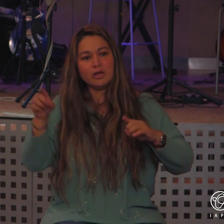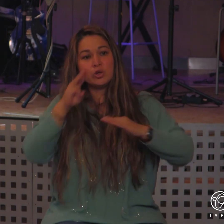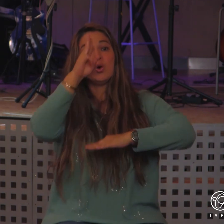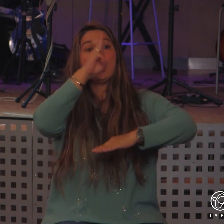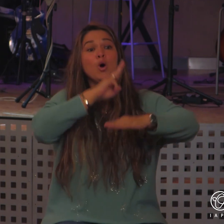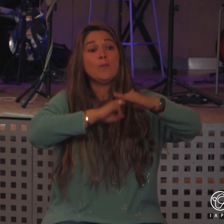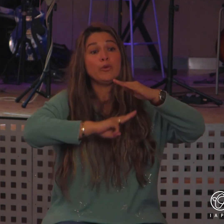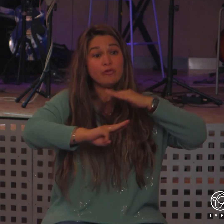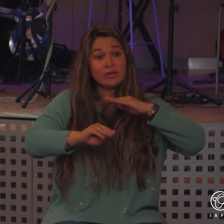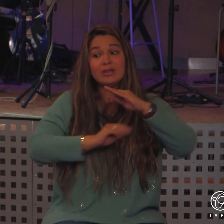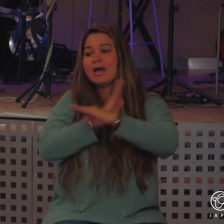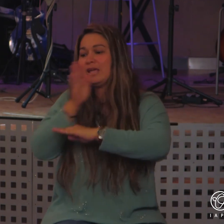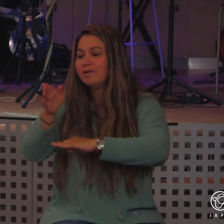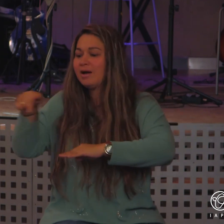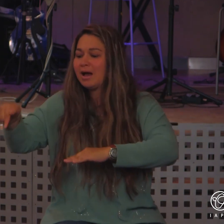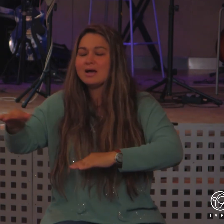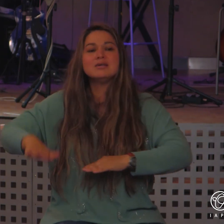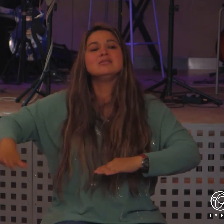Gilgal,